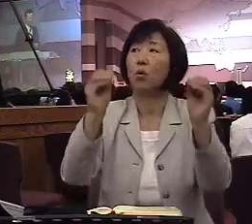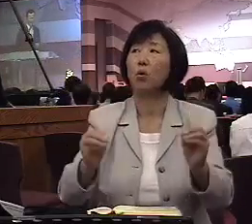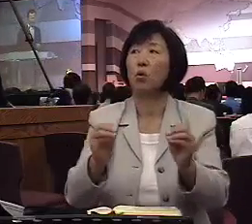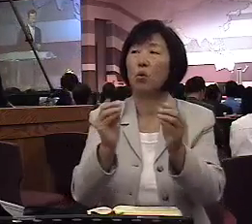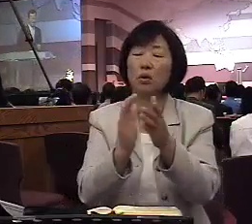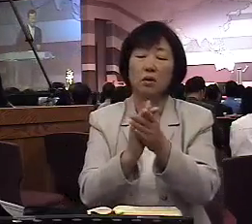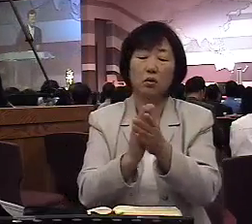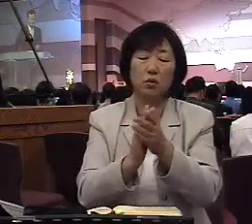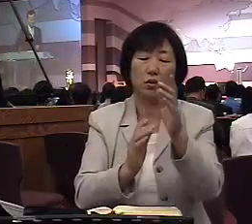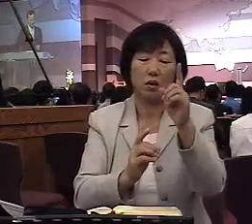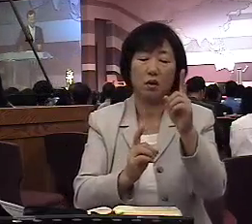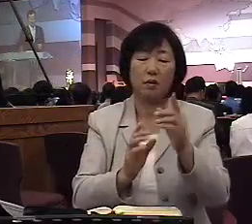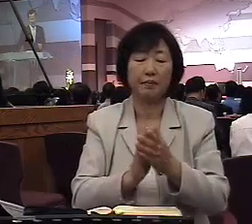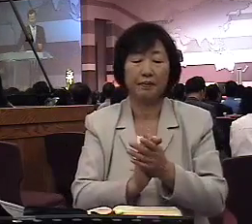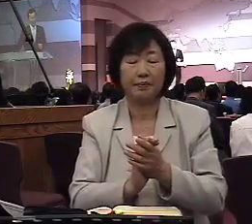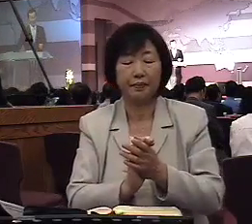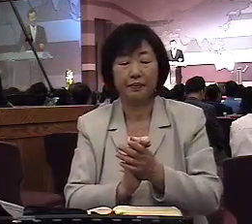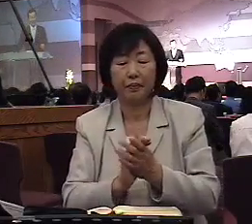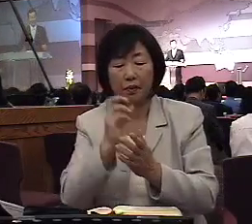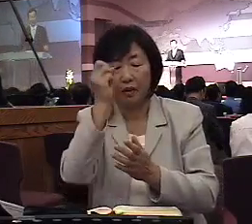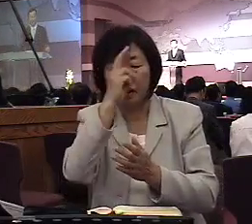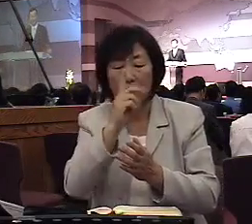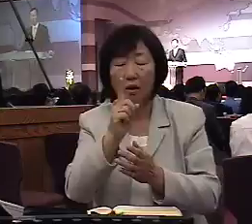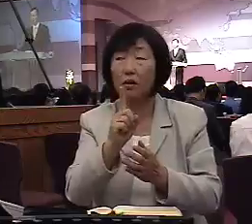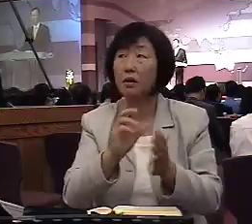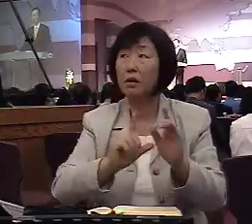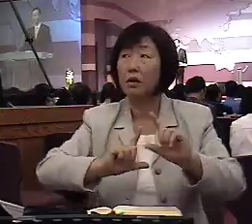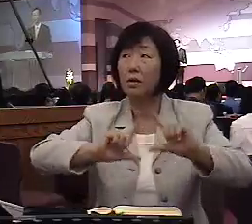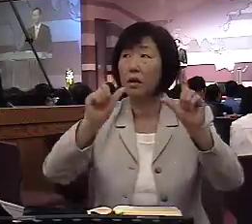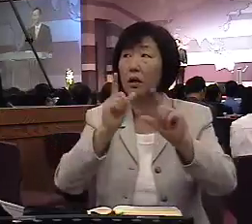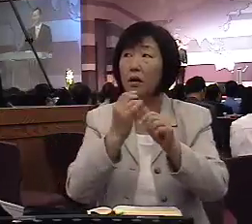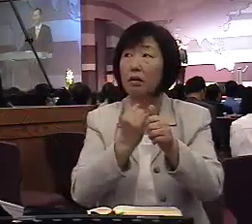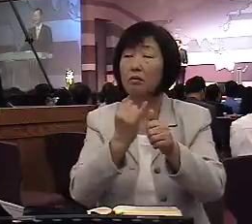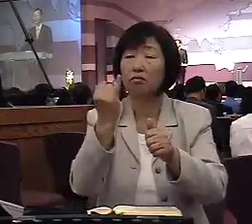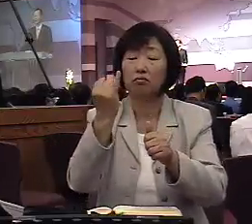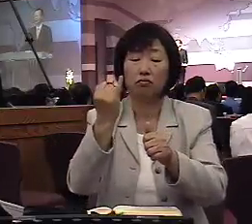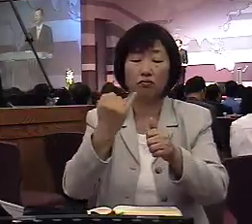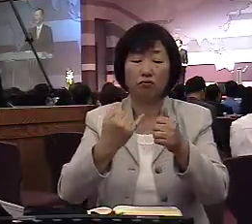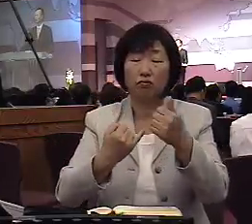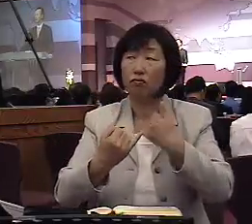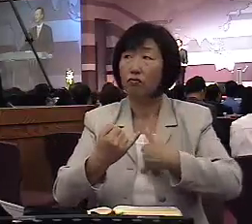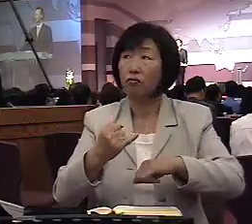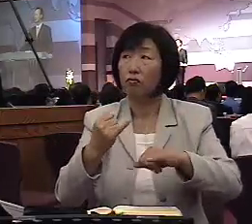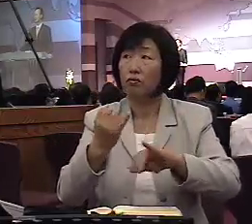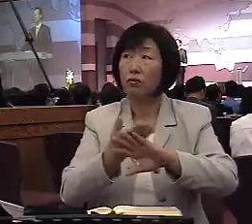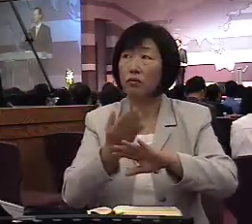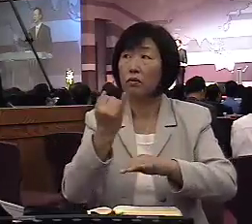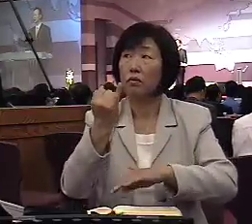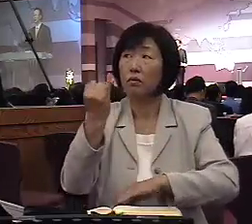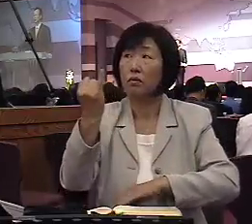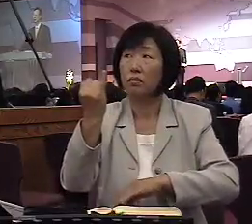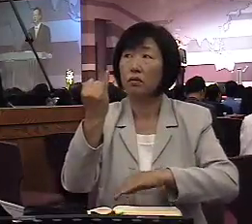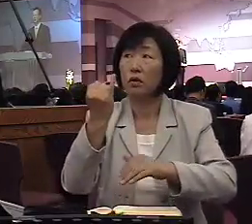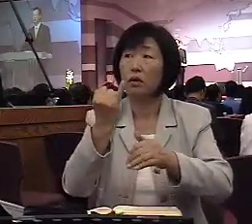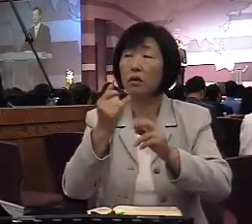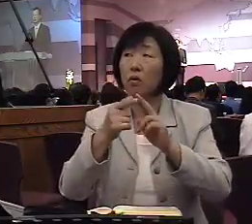한 친구가 갑자기 어느 날 처자식을 버리고 다른 여자와 함께 가서